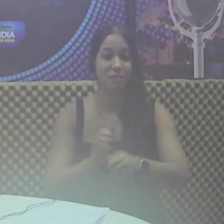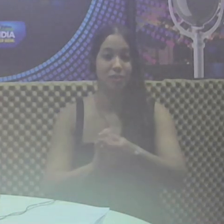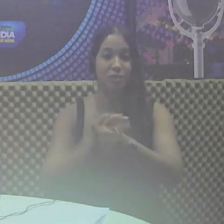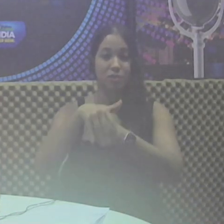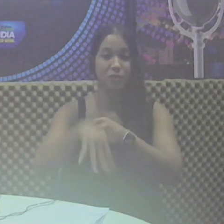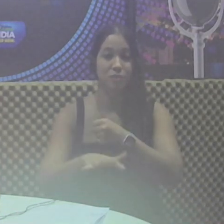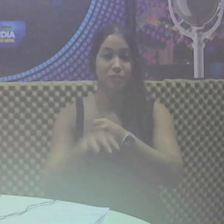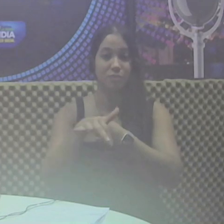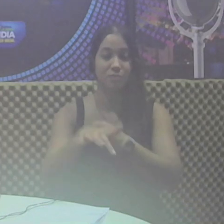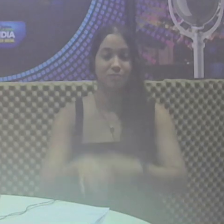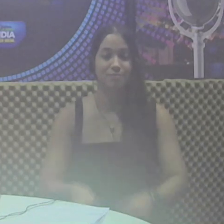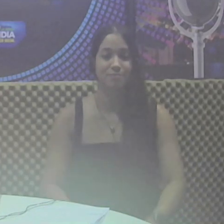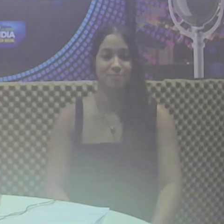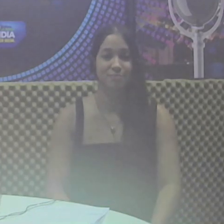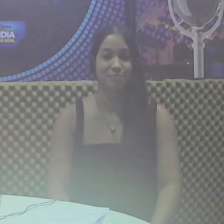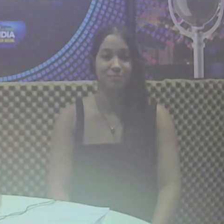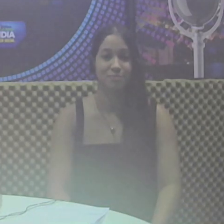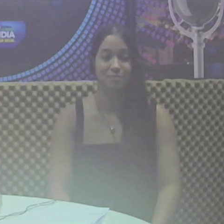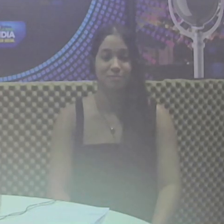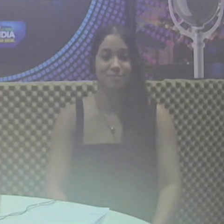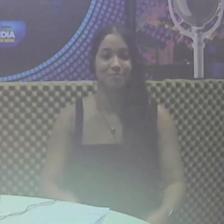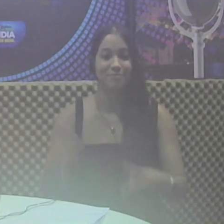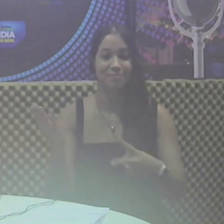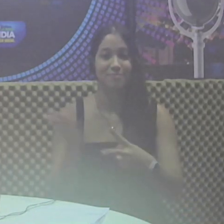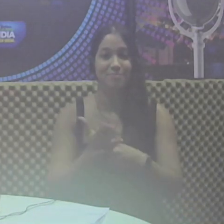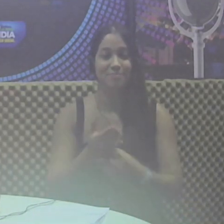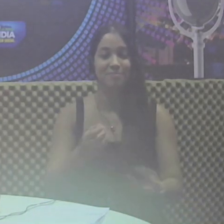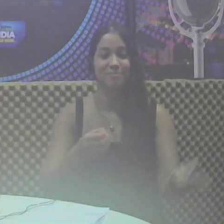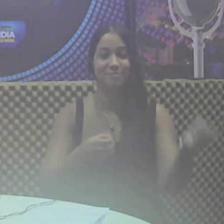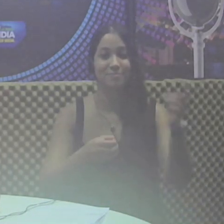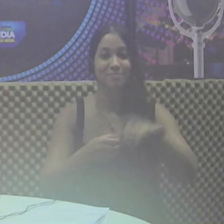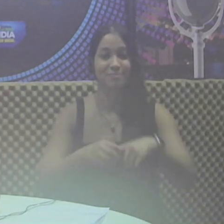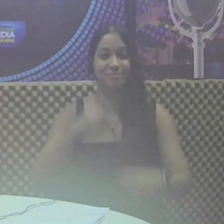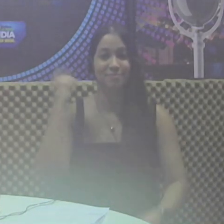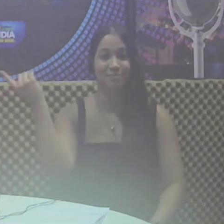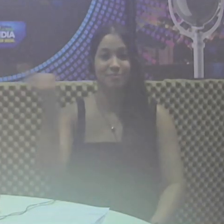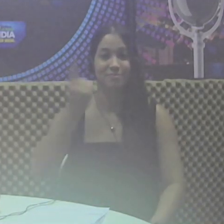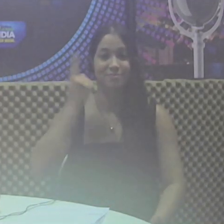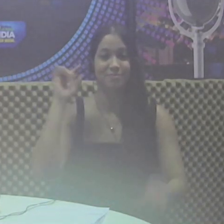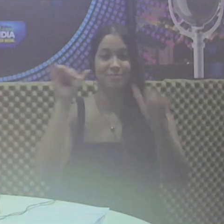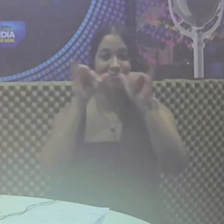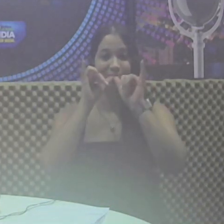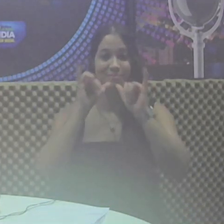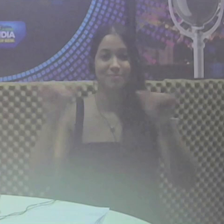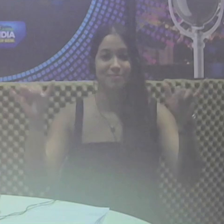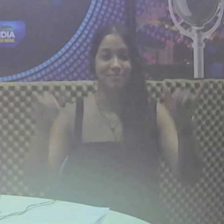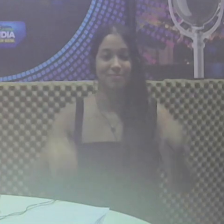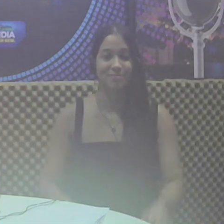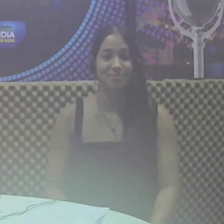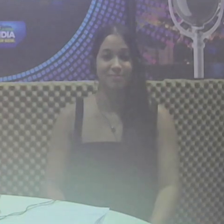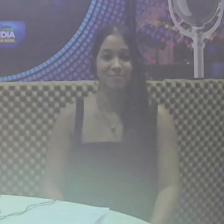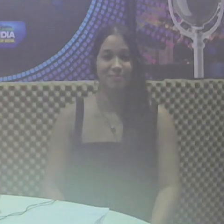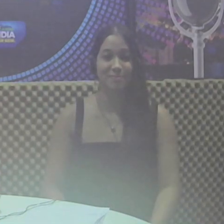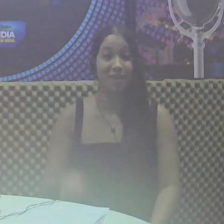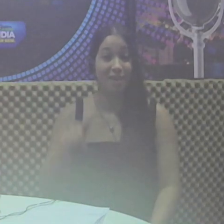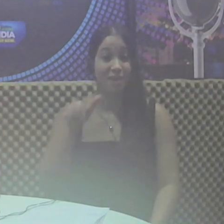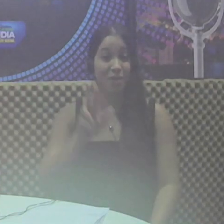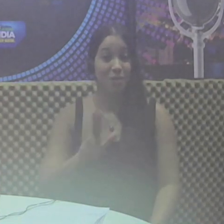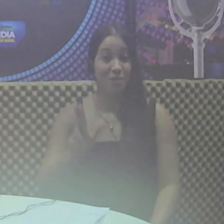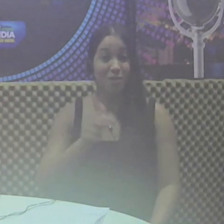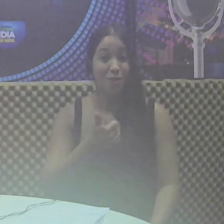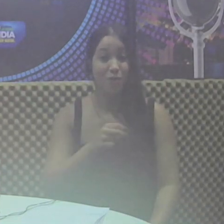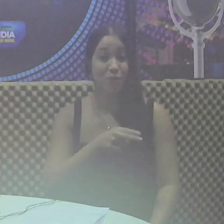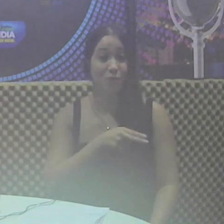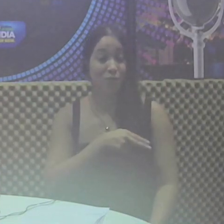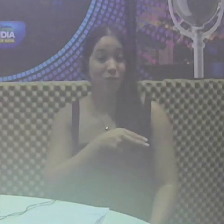Sucupira. Agora vamos a um rápido intervalo, já voltamos com o Giro de Notícias. Você sabia que aqui em Uberlândia tem 11